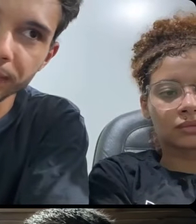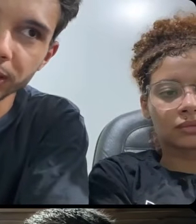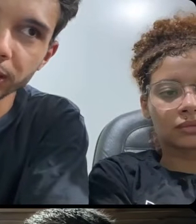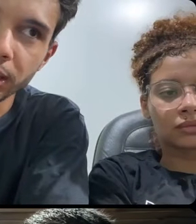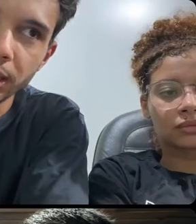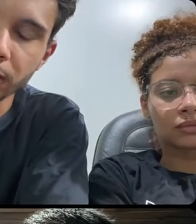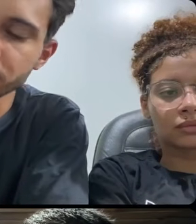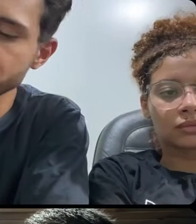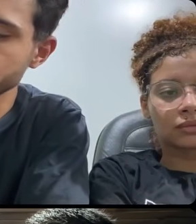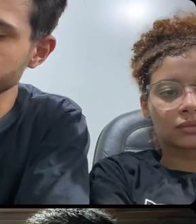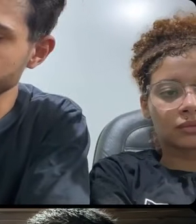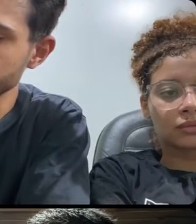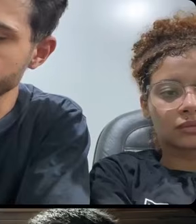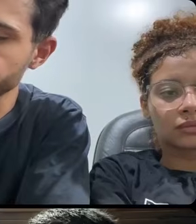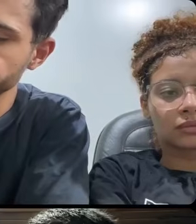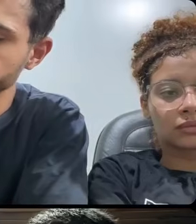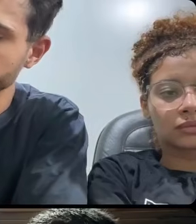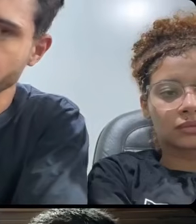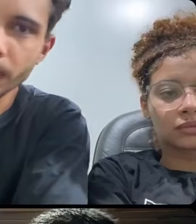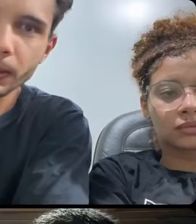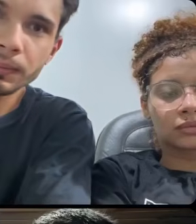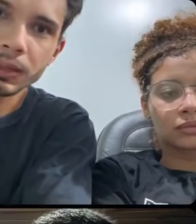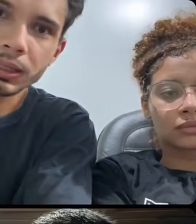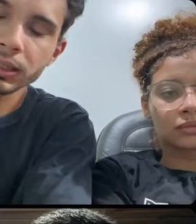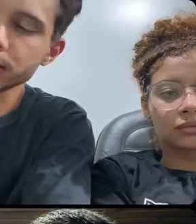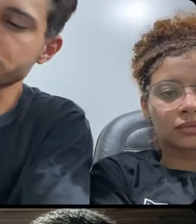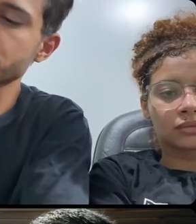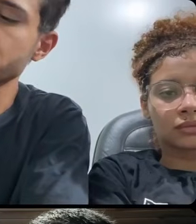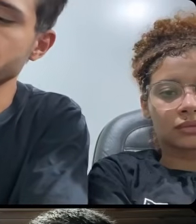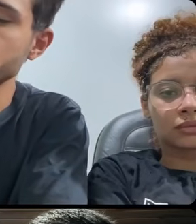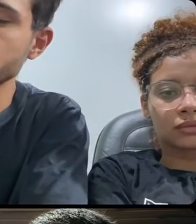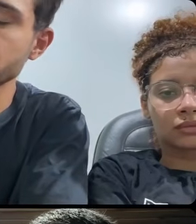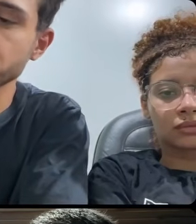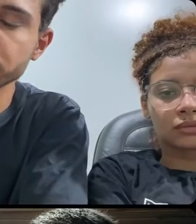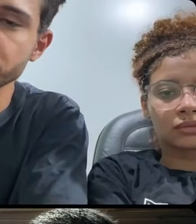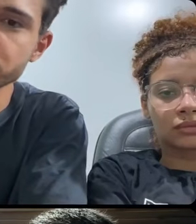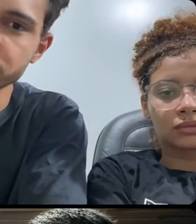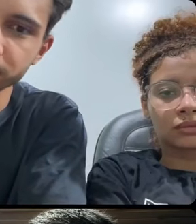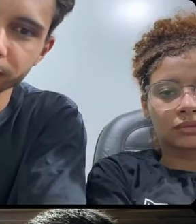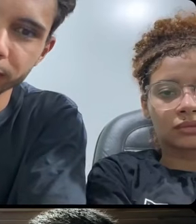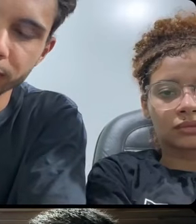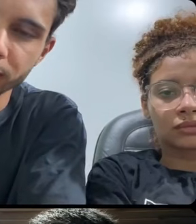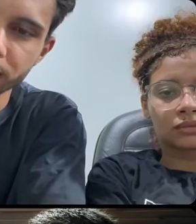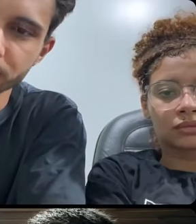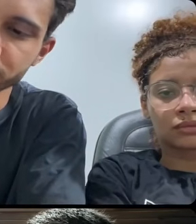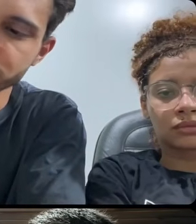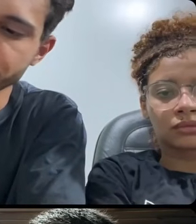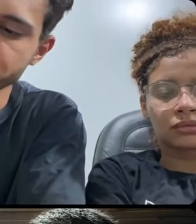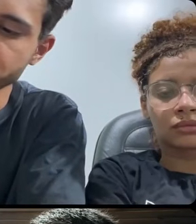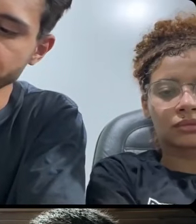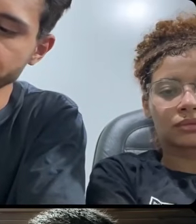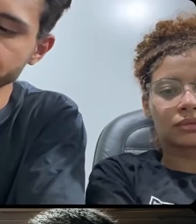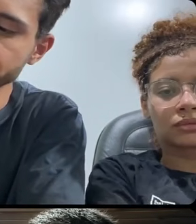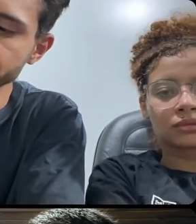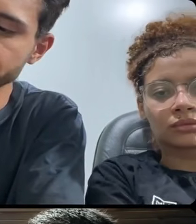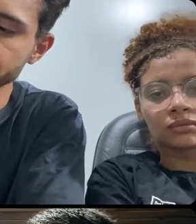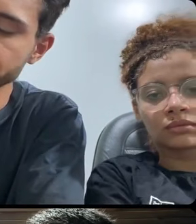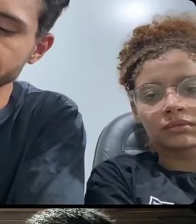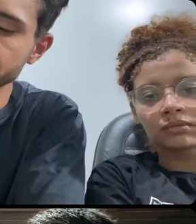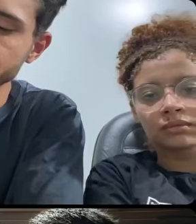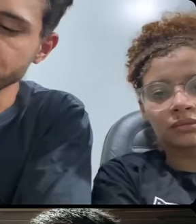eu sabia aonde aquilo ia me levar. Mas eu fui curioso, né? Fui curioso de saber como